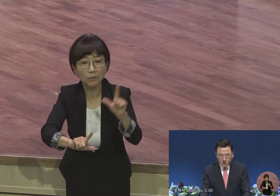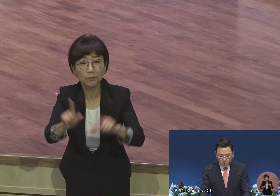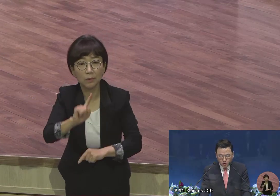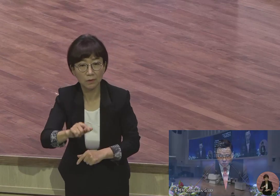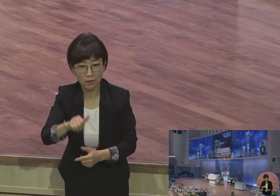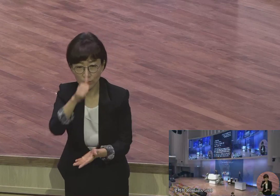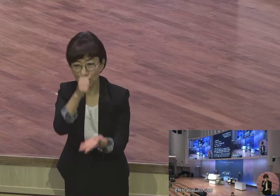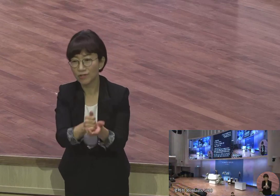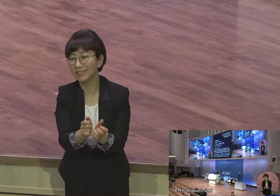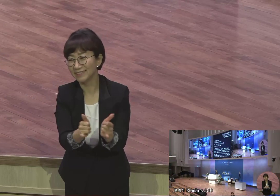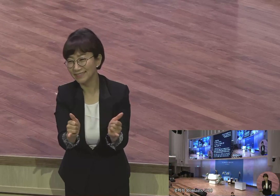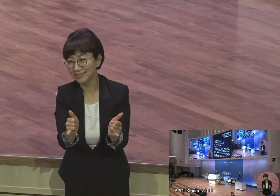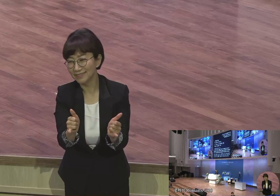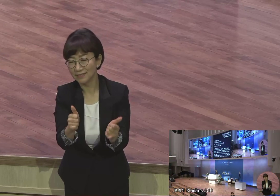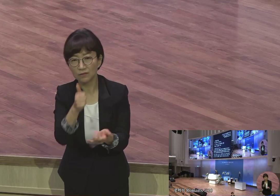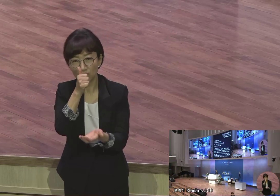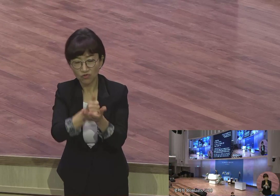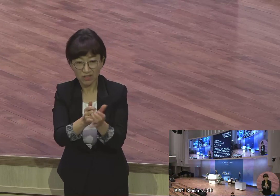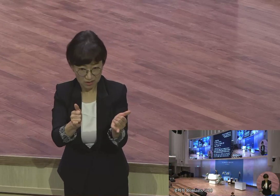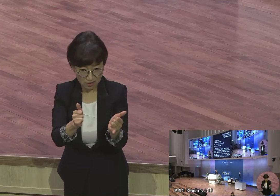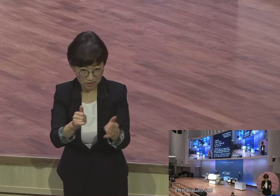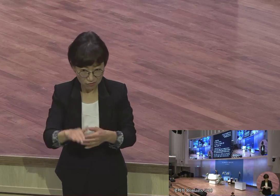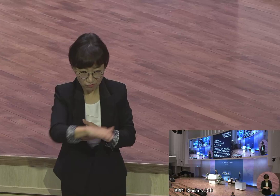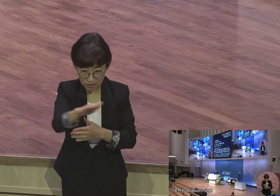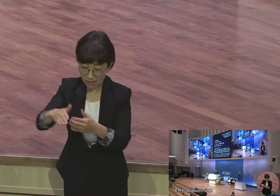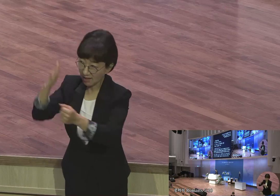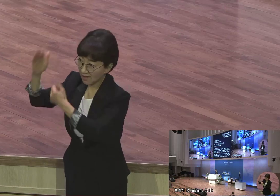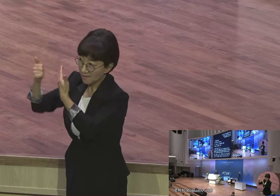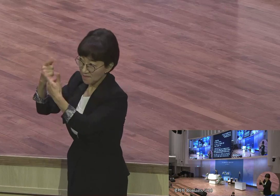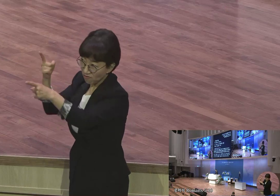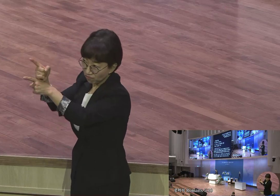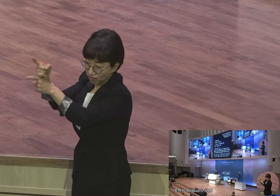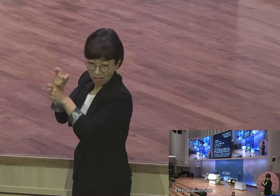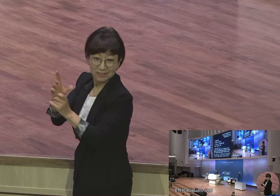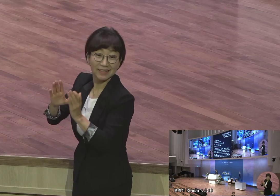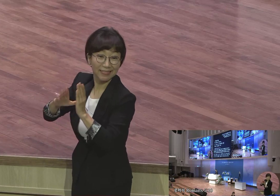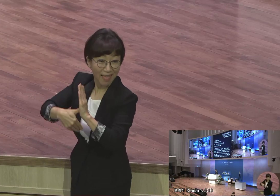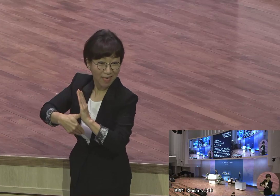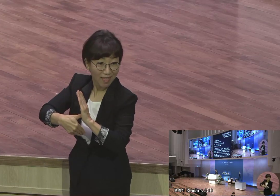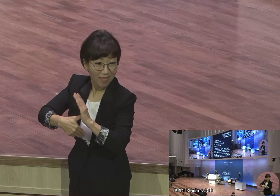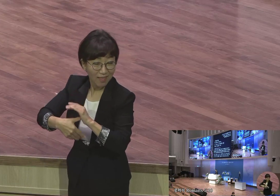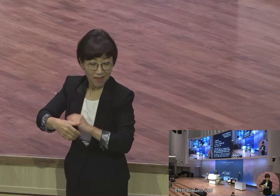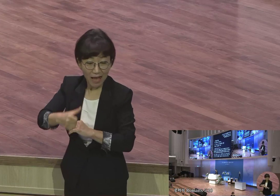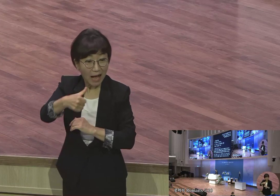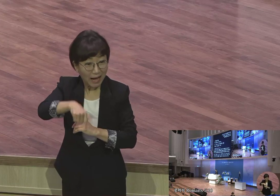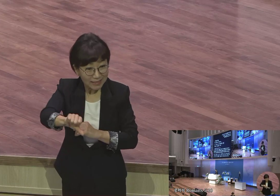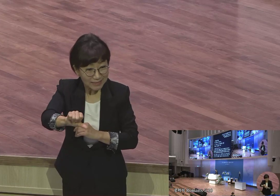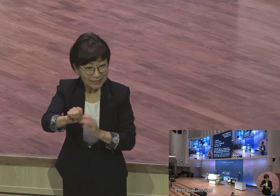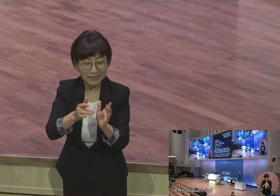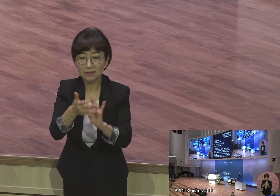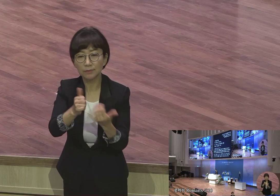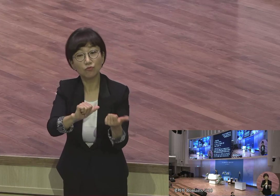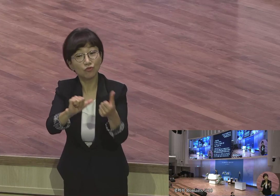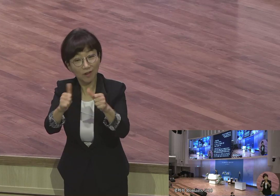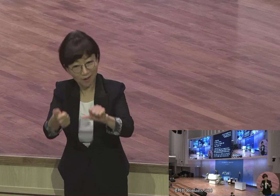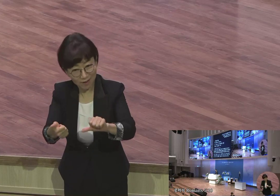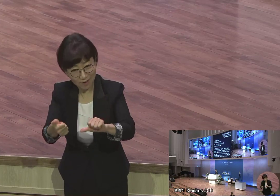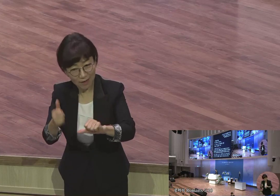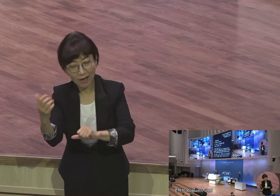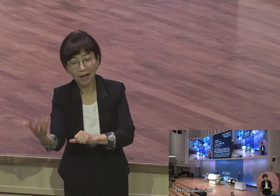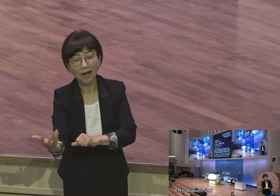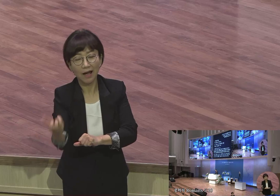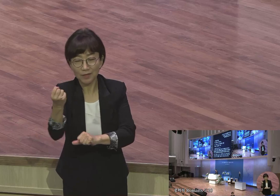10절에도 곧 우리가 원수 되었을 때 그의 아들의 죽으심으로 말미암아 하나님과